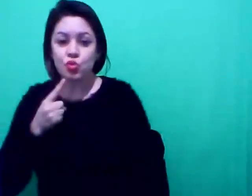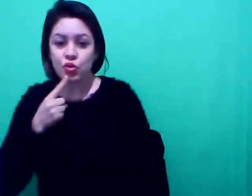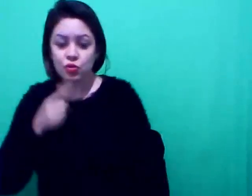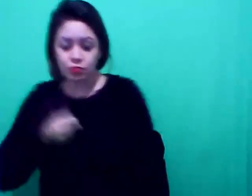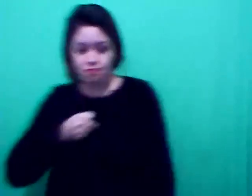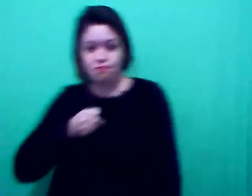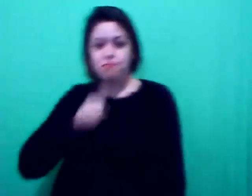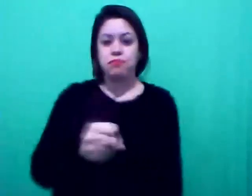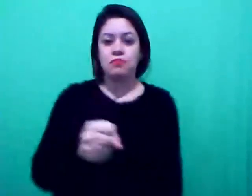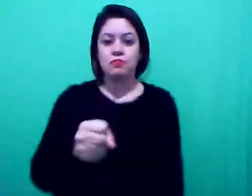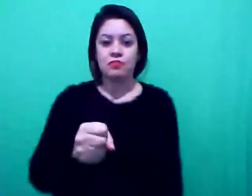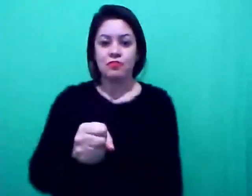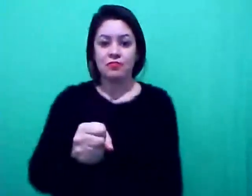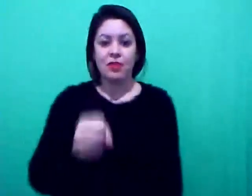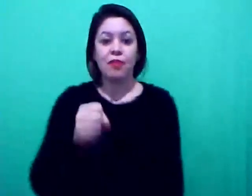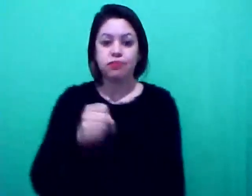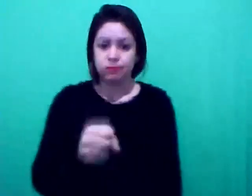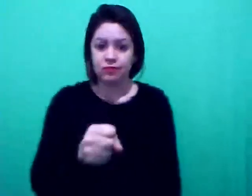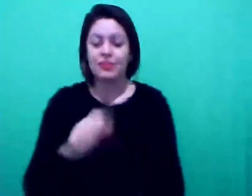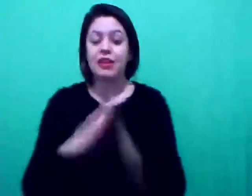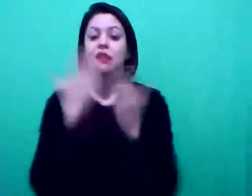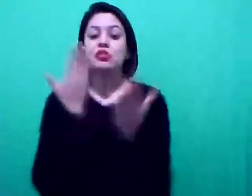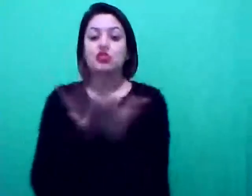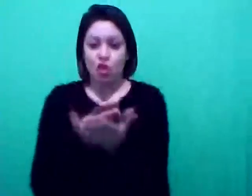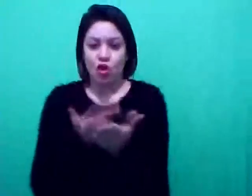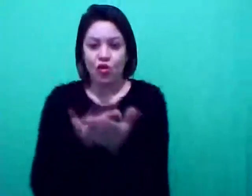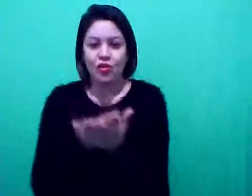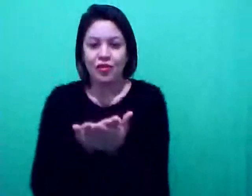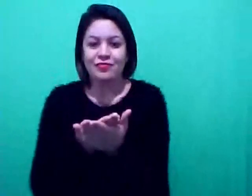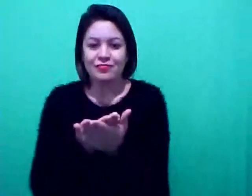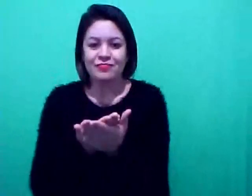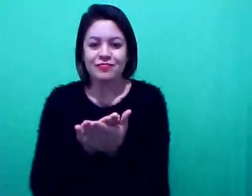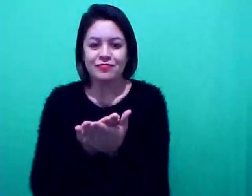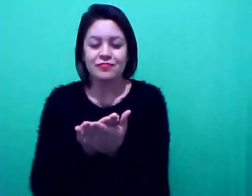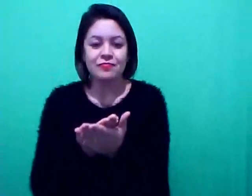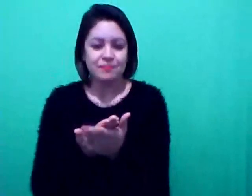O que que é um erro? Você colocar um surdo na escola,